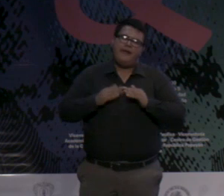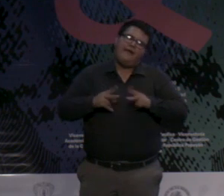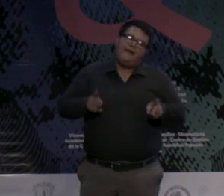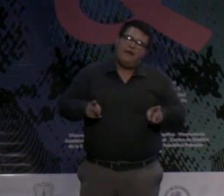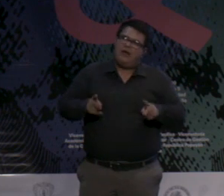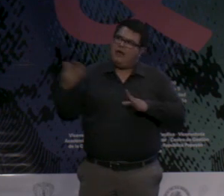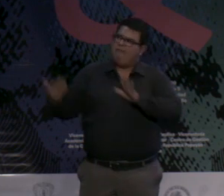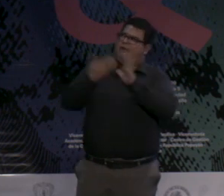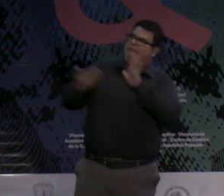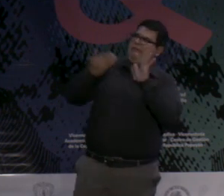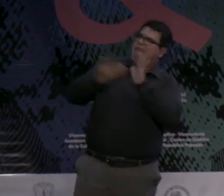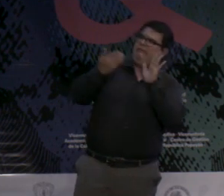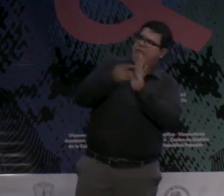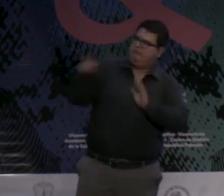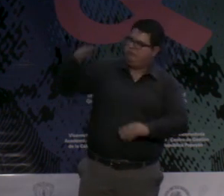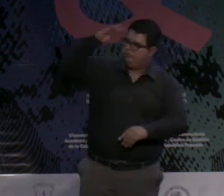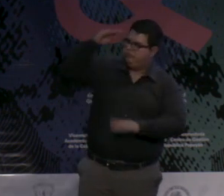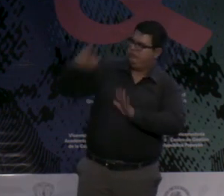policía.